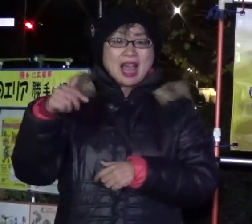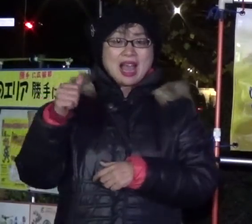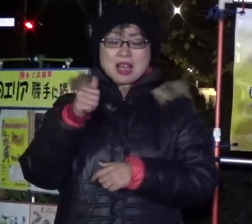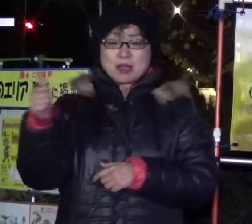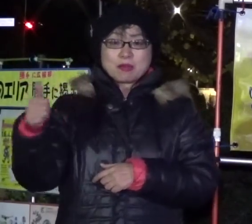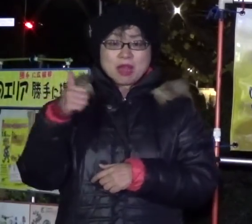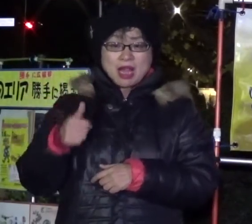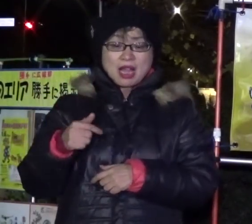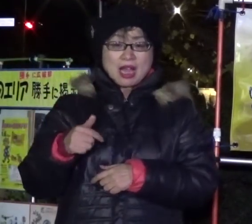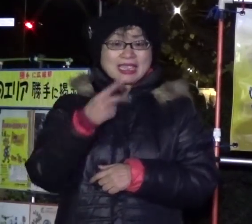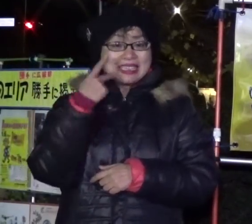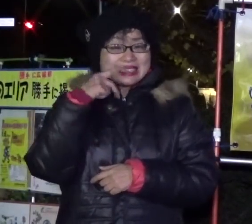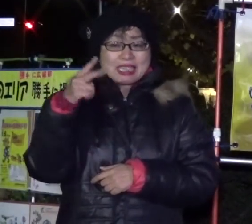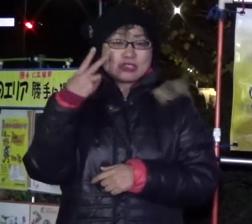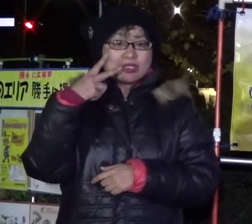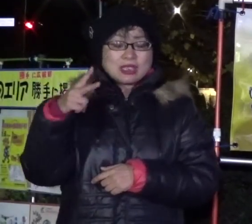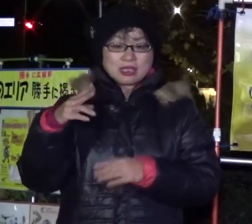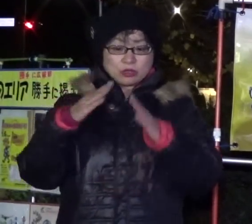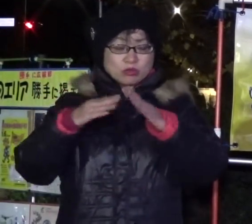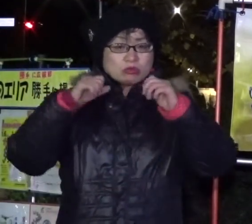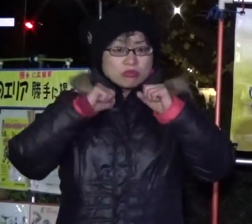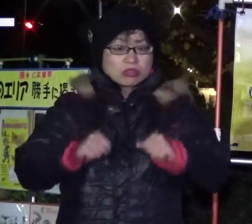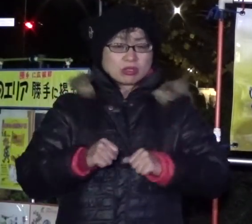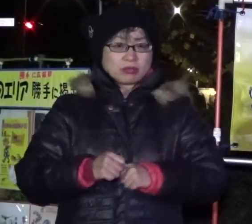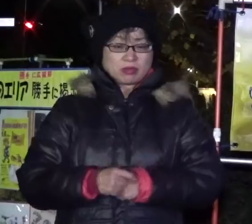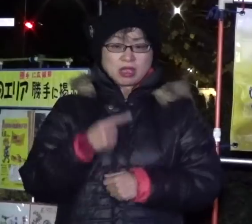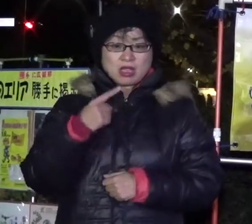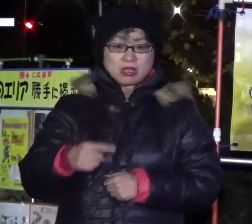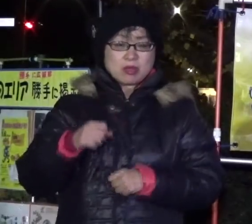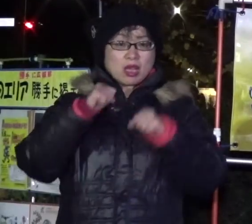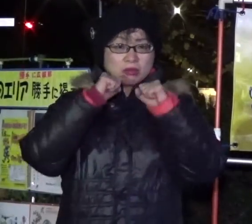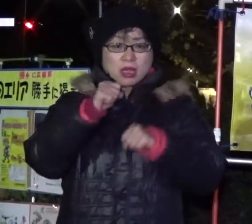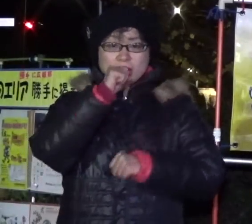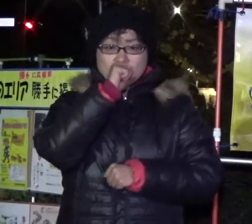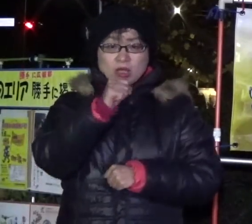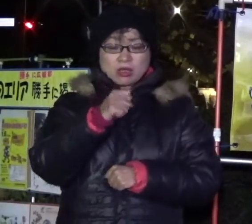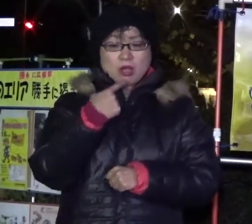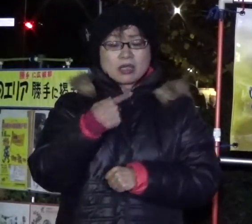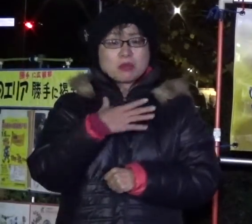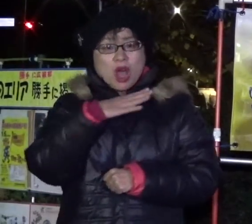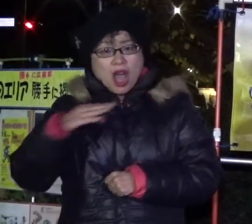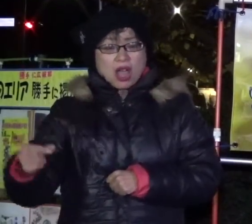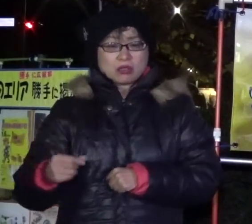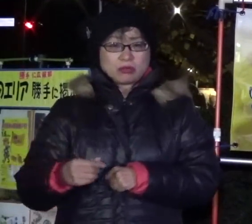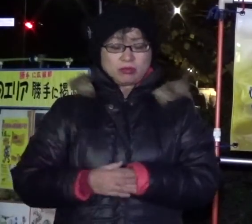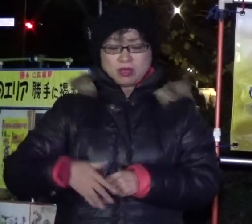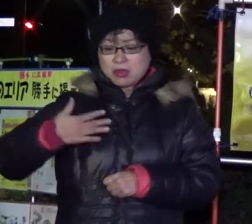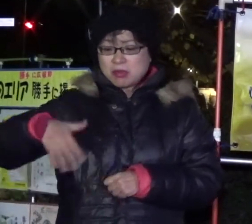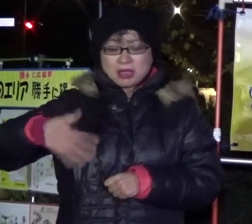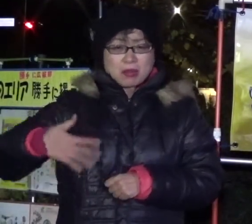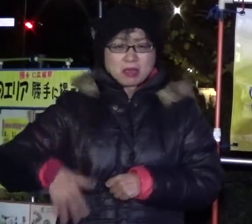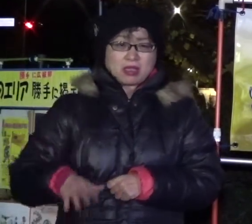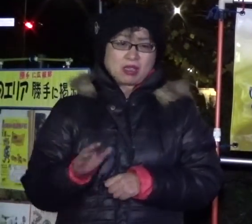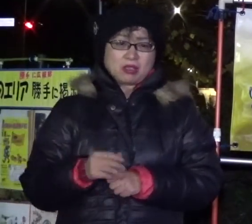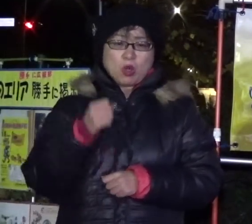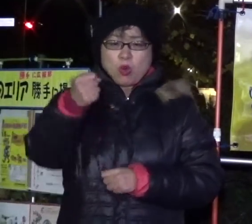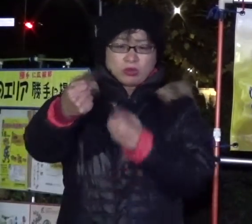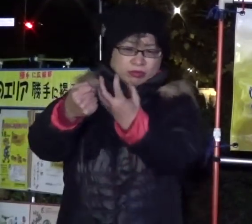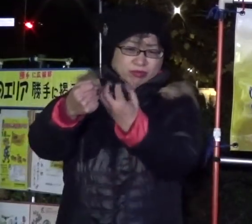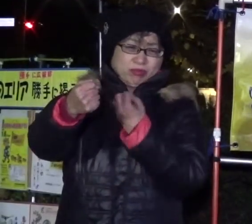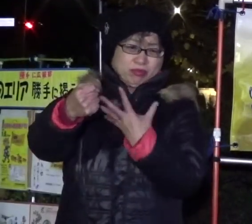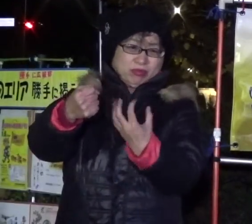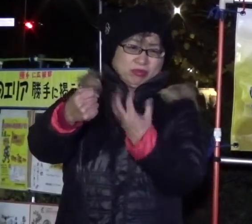住んでくださいって言うんです。住んでよかったら私も帰ります。 まだまだひどいですから。な